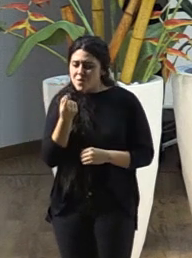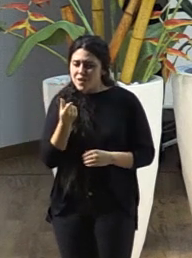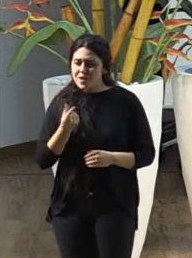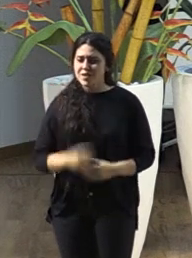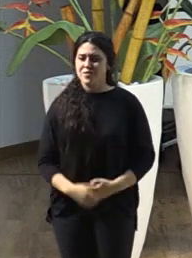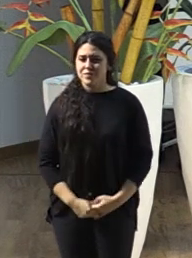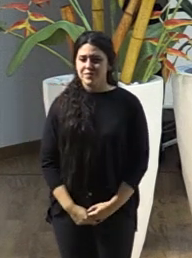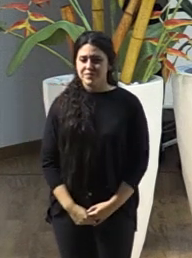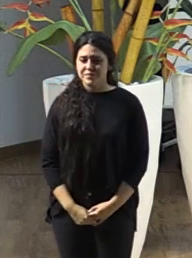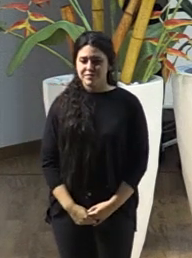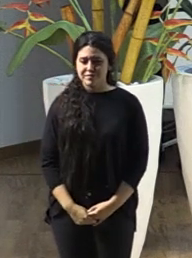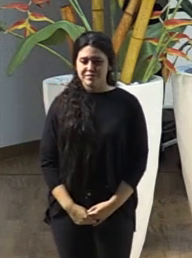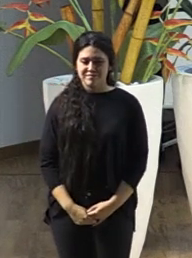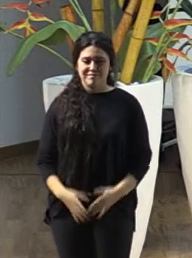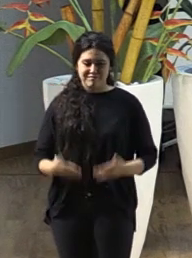Pero